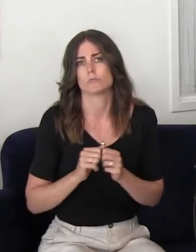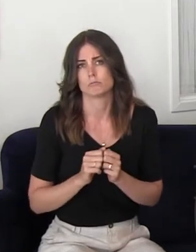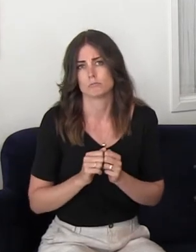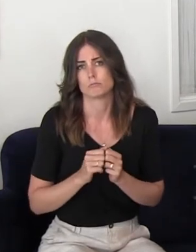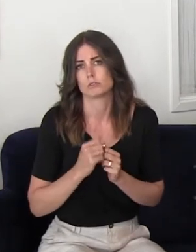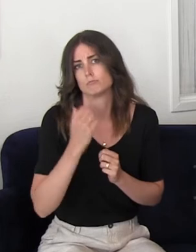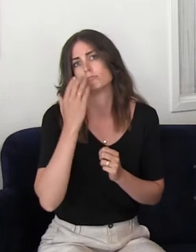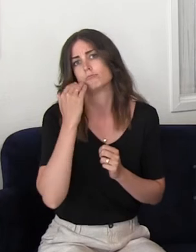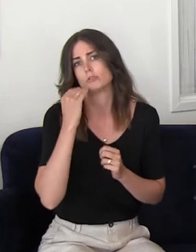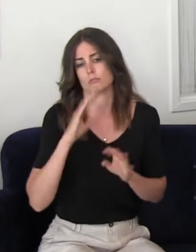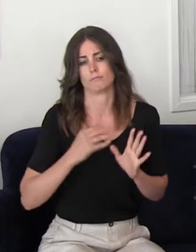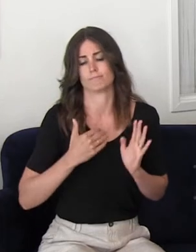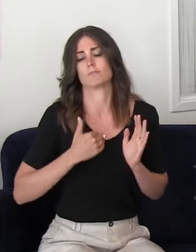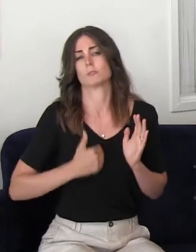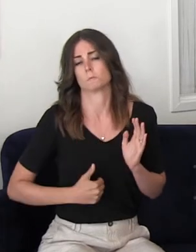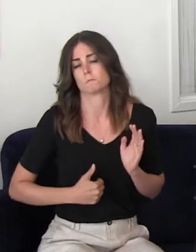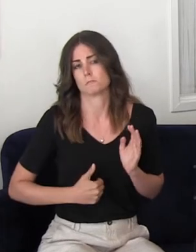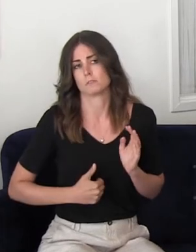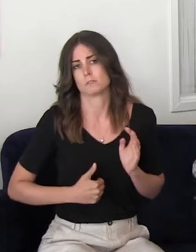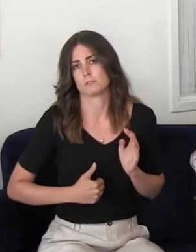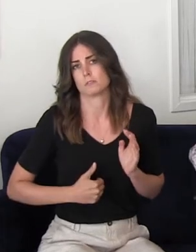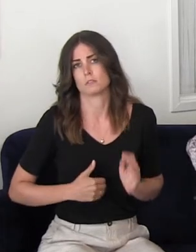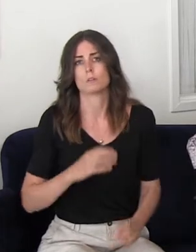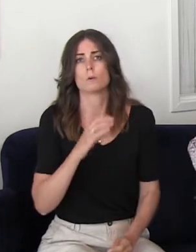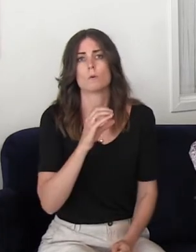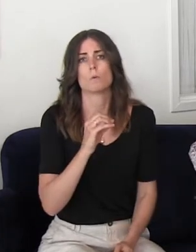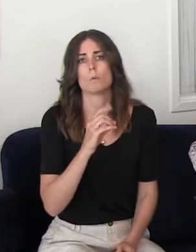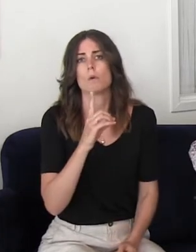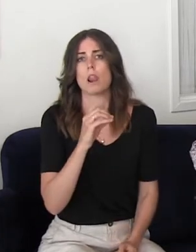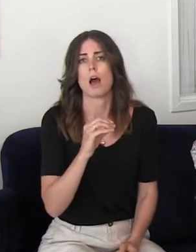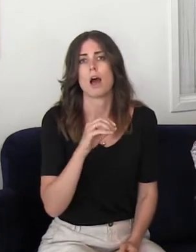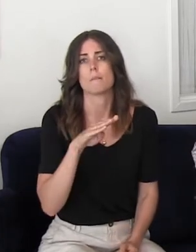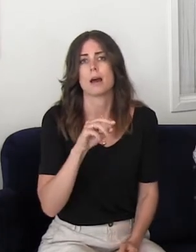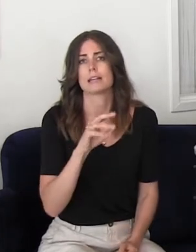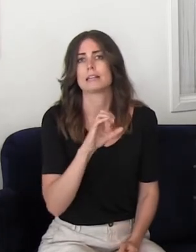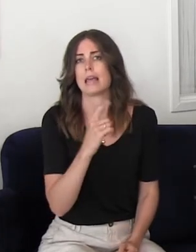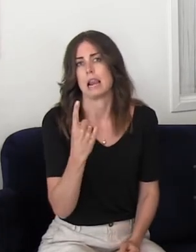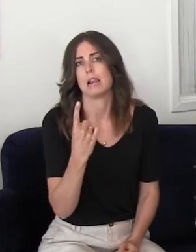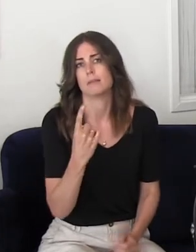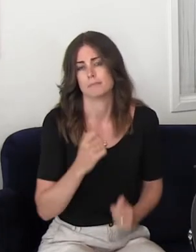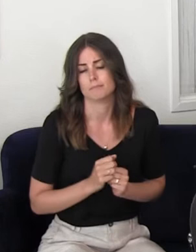med corona drog igång. Han heter Ola Magnell.